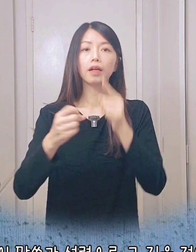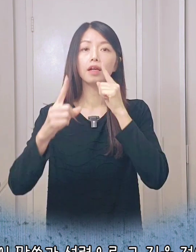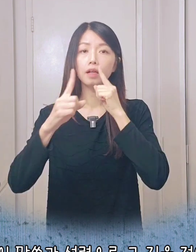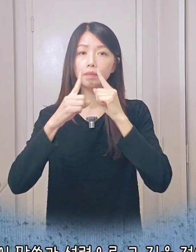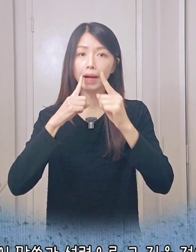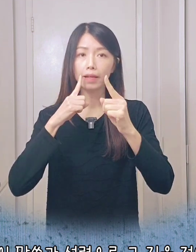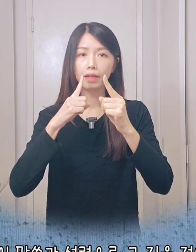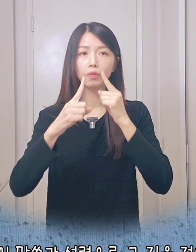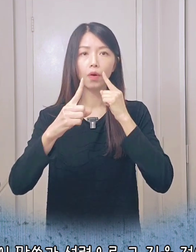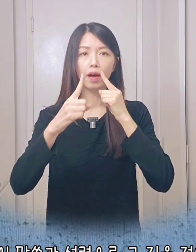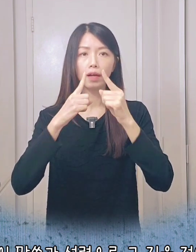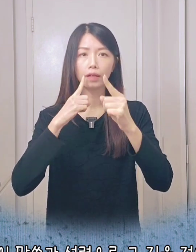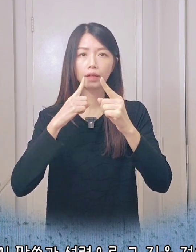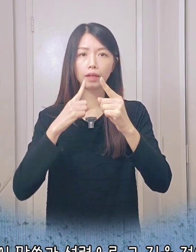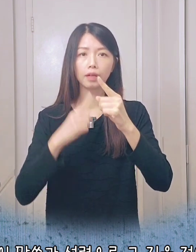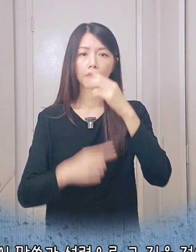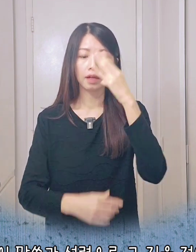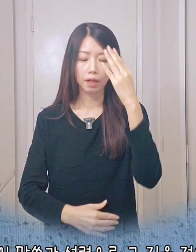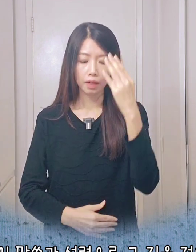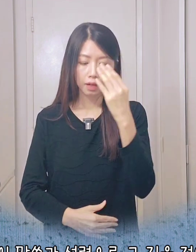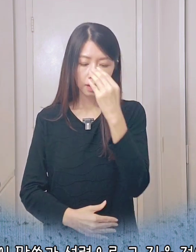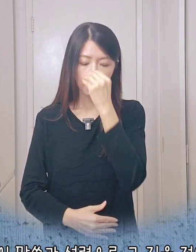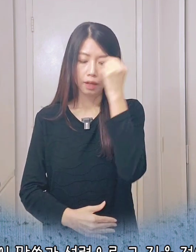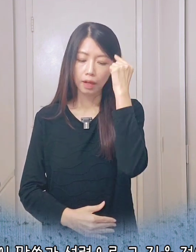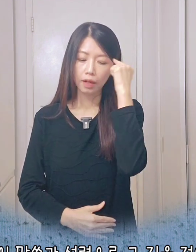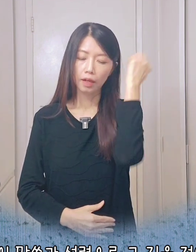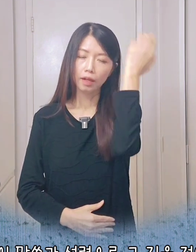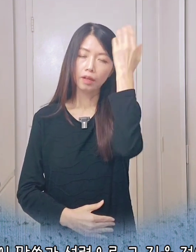진리의 말씀과